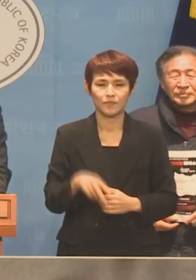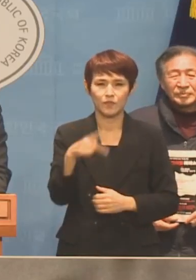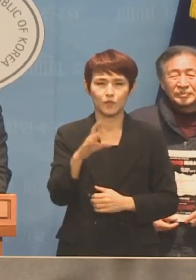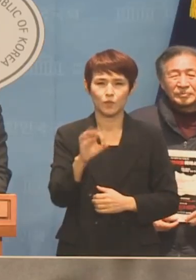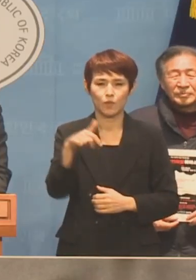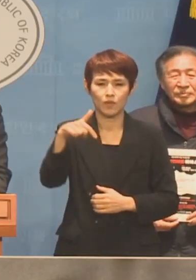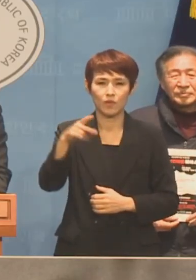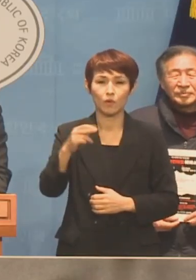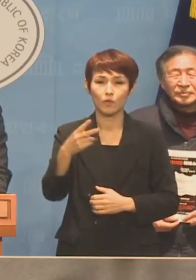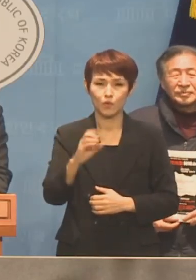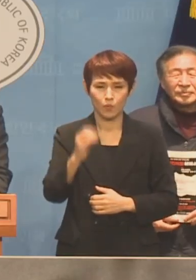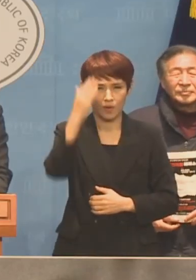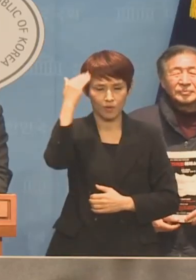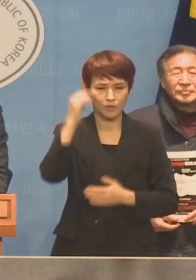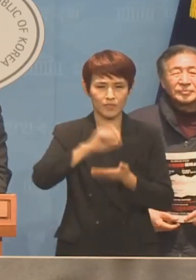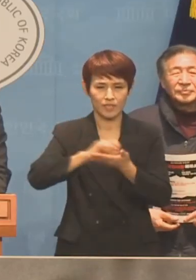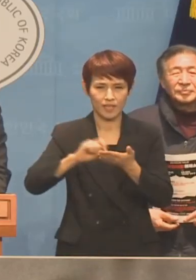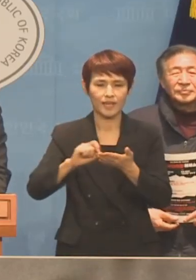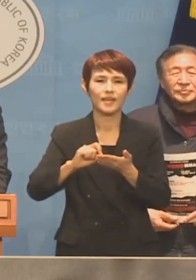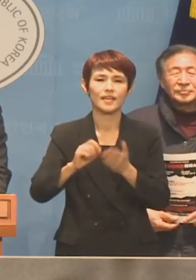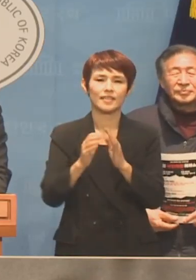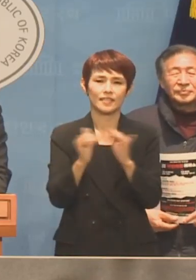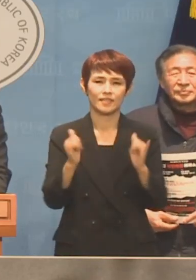송경동 한국작가회의 시인님,